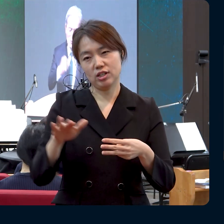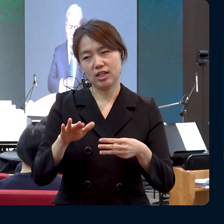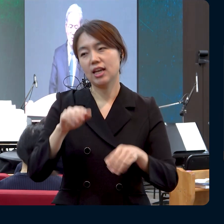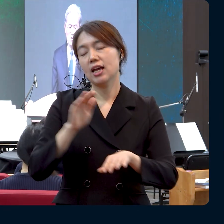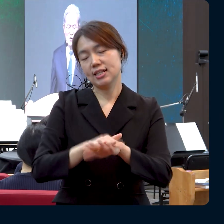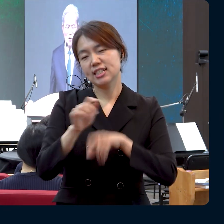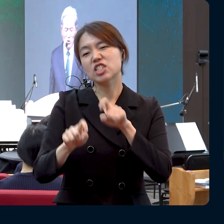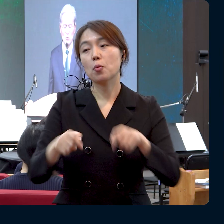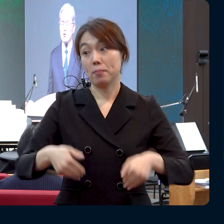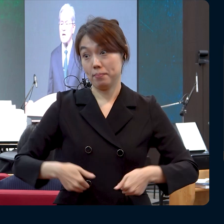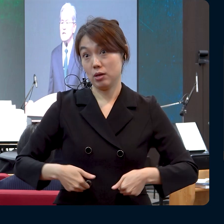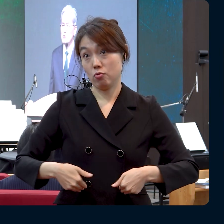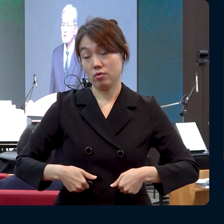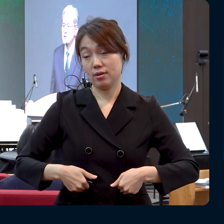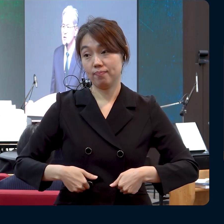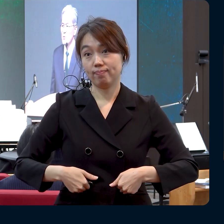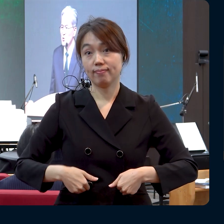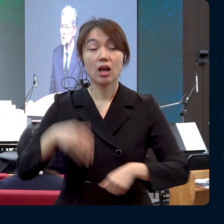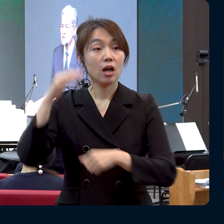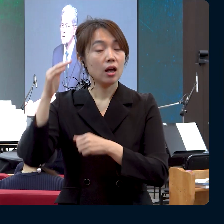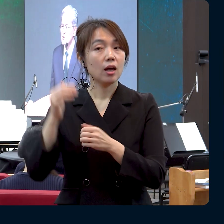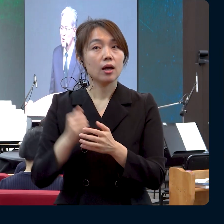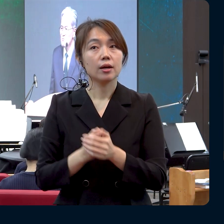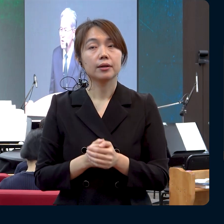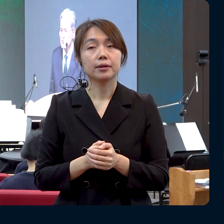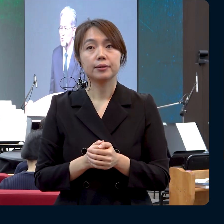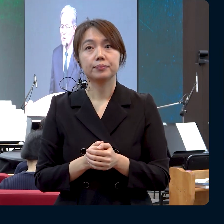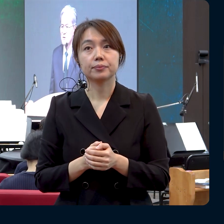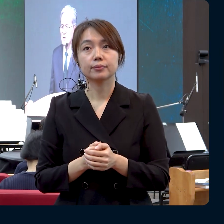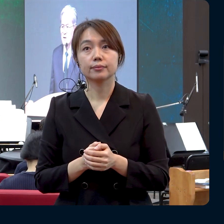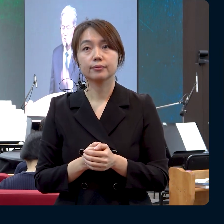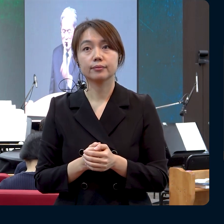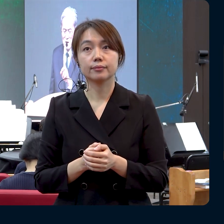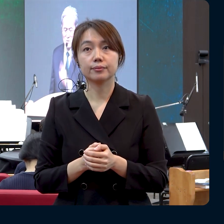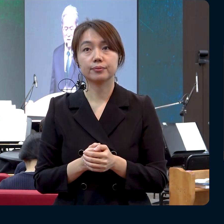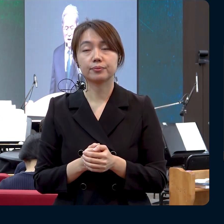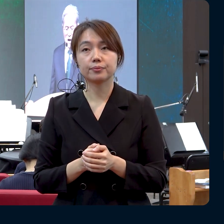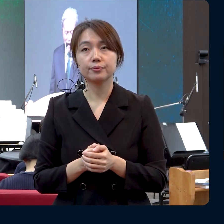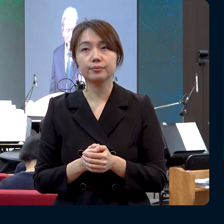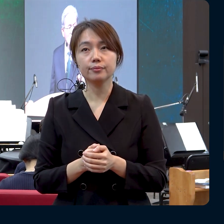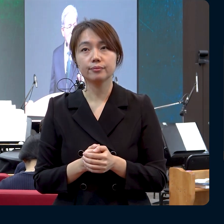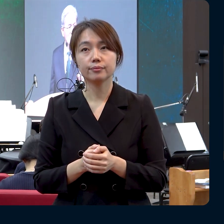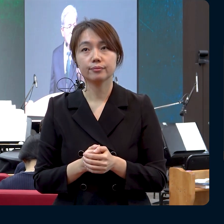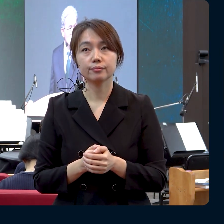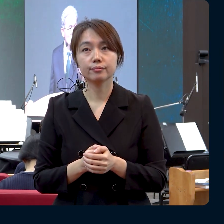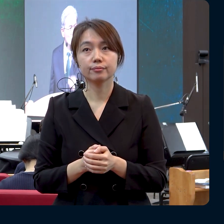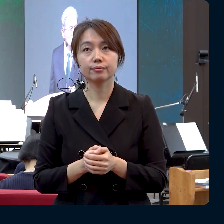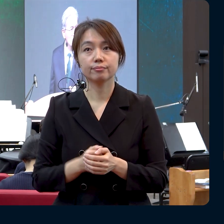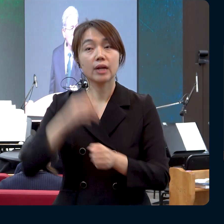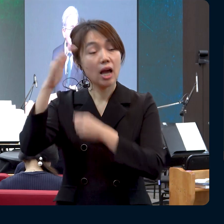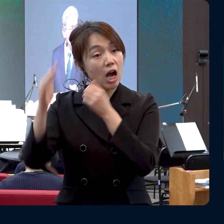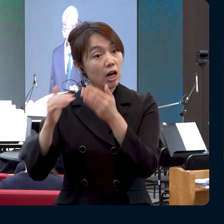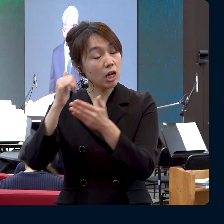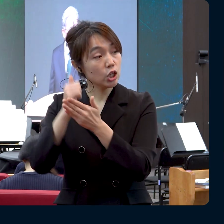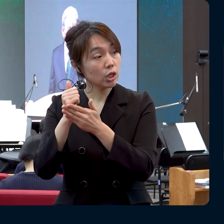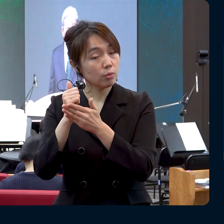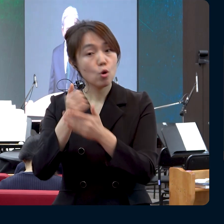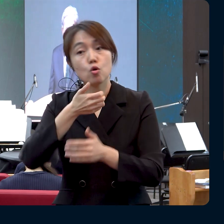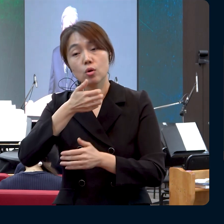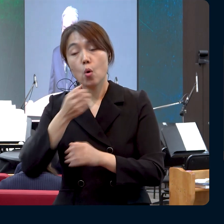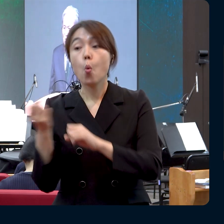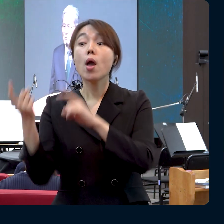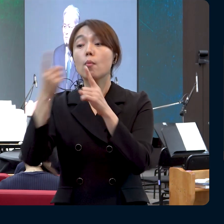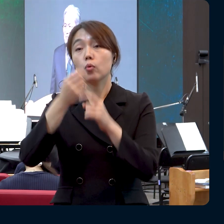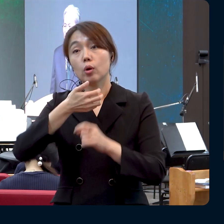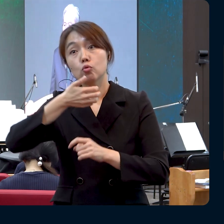어떤 것이고 어떻게 이루어지는지를 보는 것이 정말 중요합니다. 왜냐하면 알아야 같이 꿈을 꿀 거 아니에요.